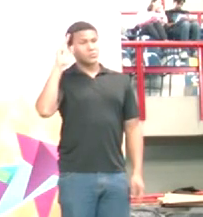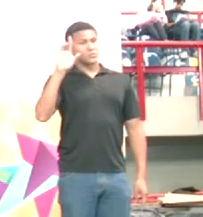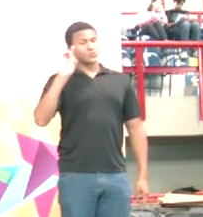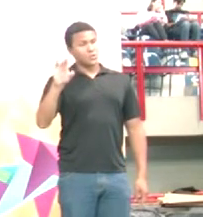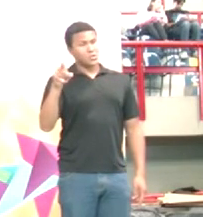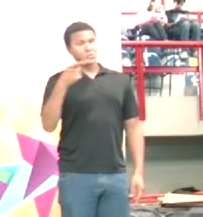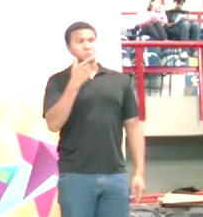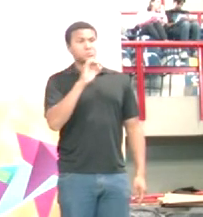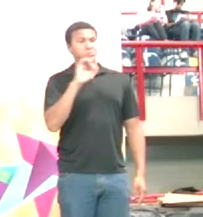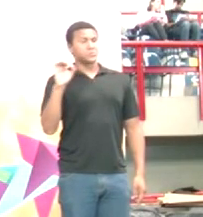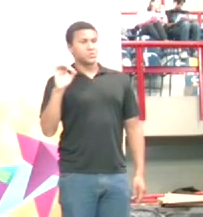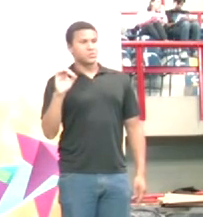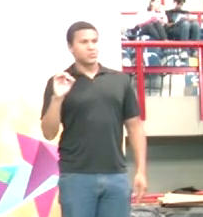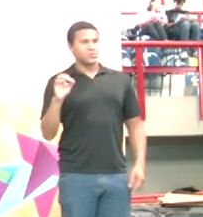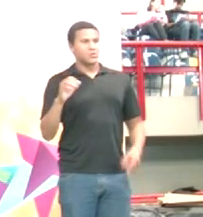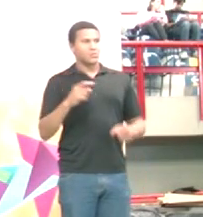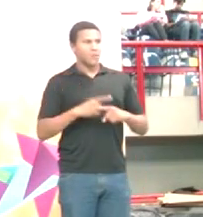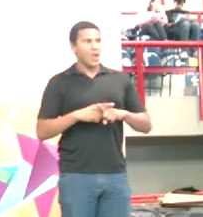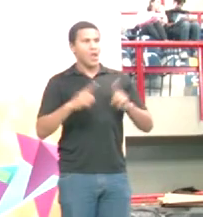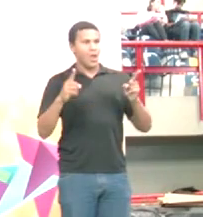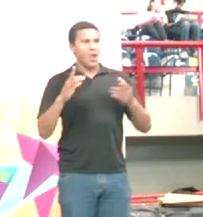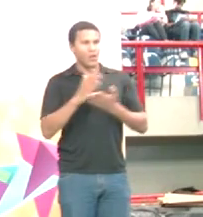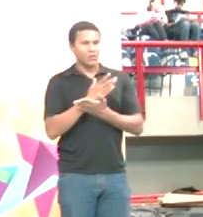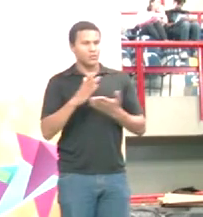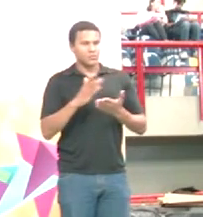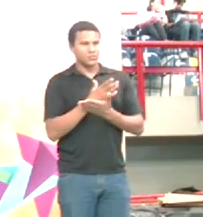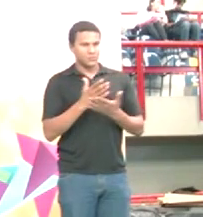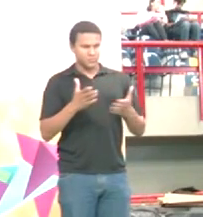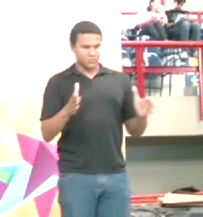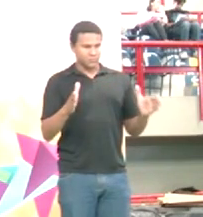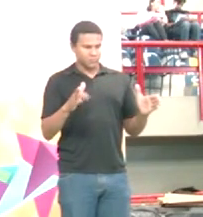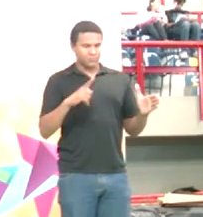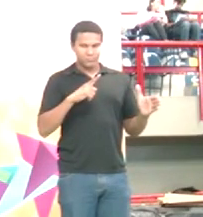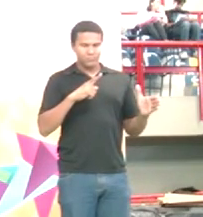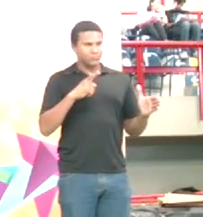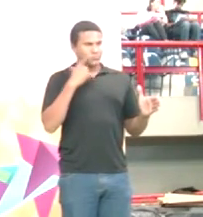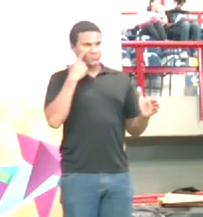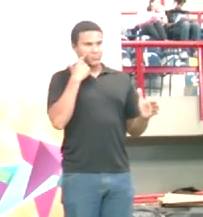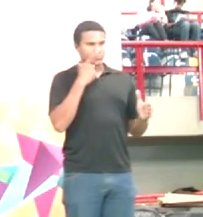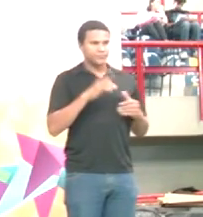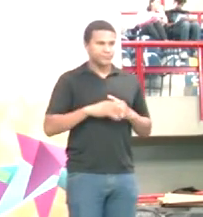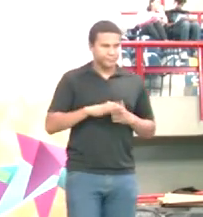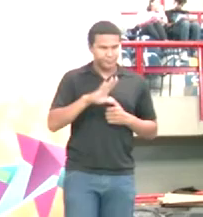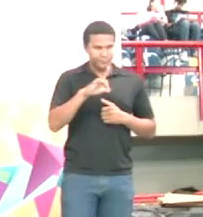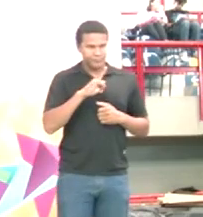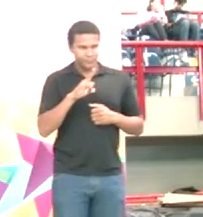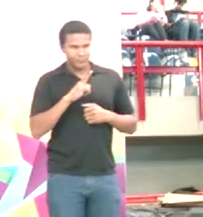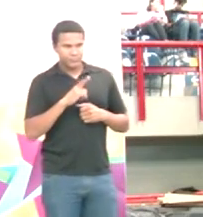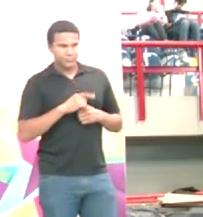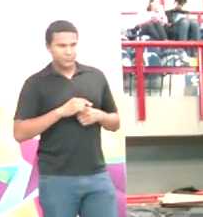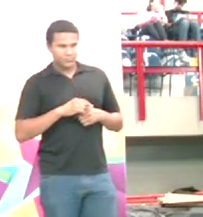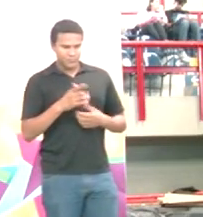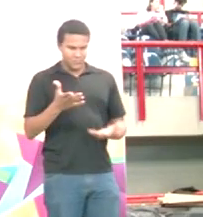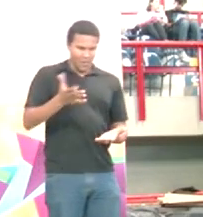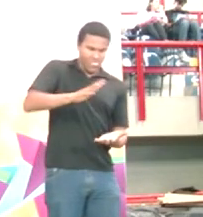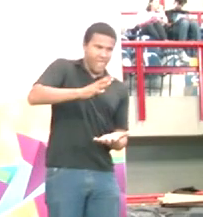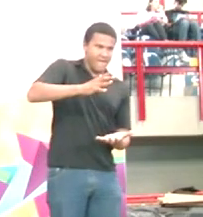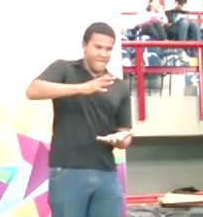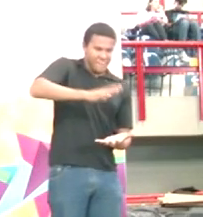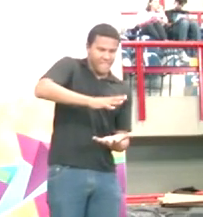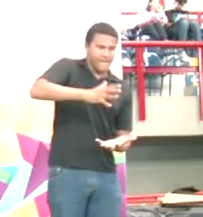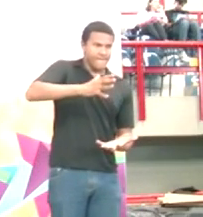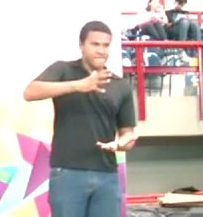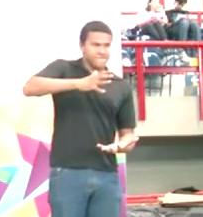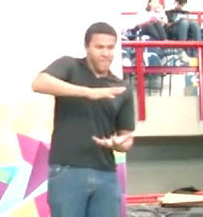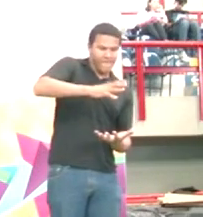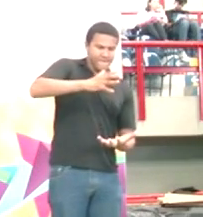eleitores. Dizem que amanhecia o dia seguinte da eleição, que nem fechava a urna, com tanto